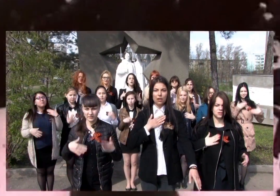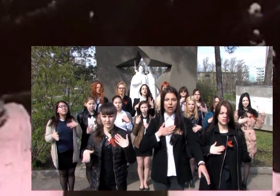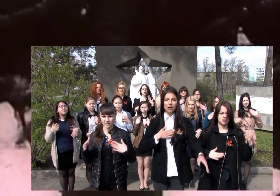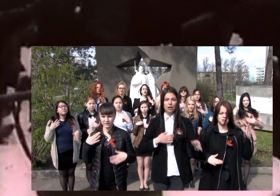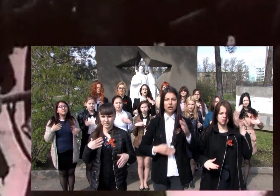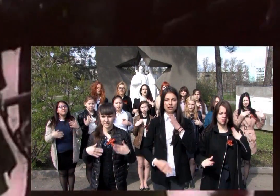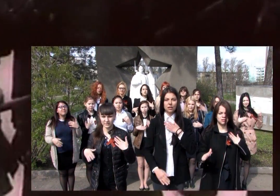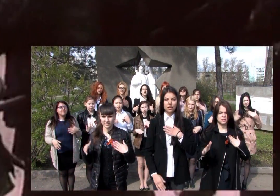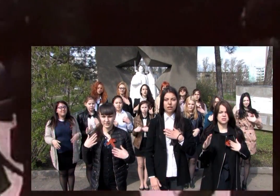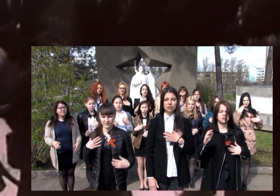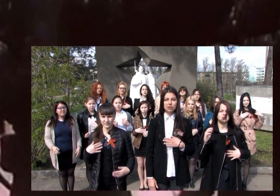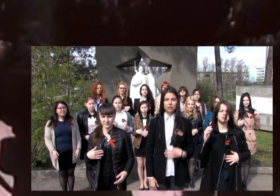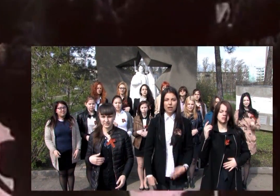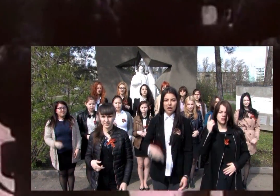Это